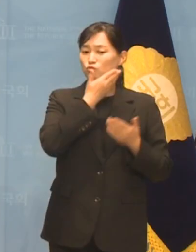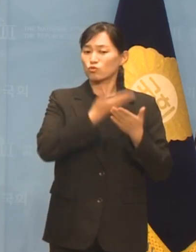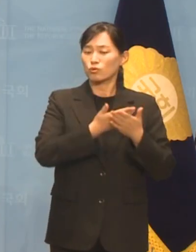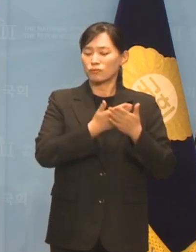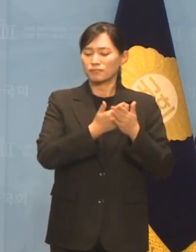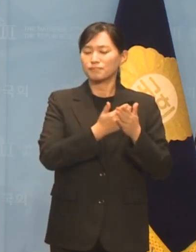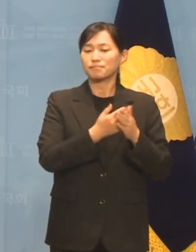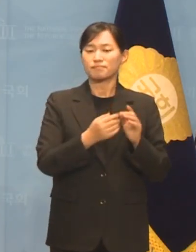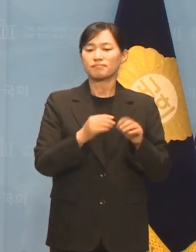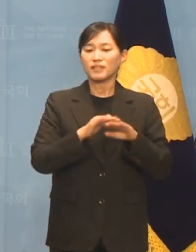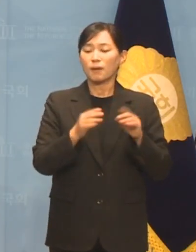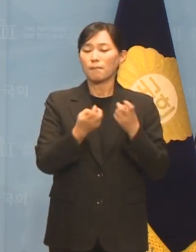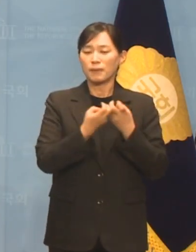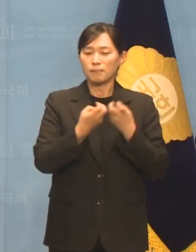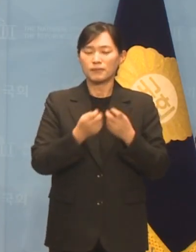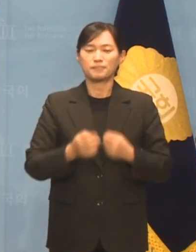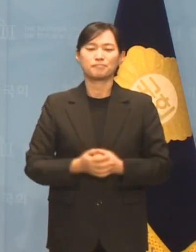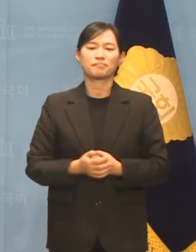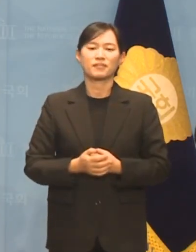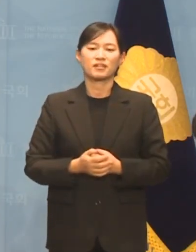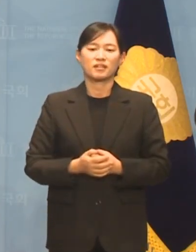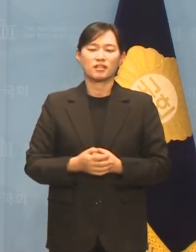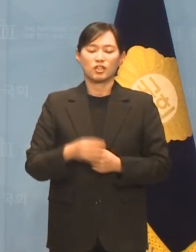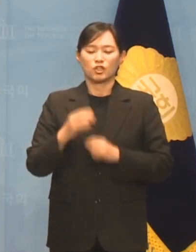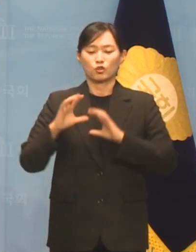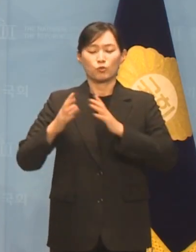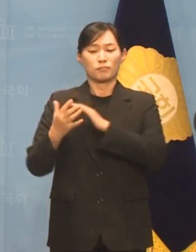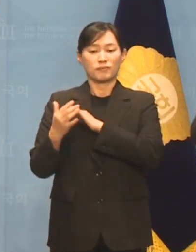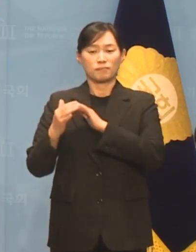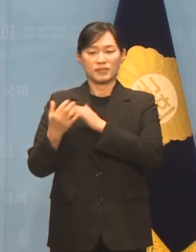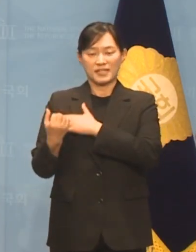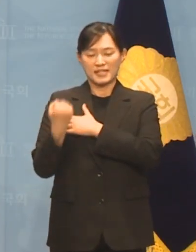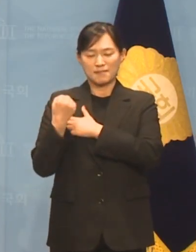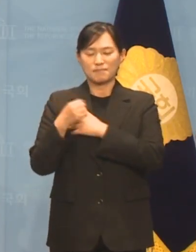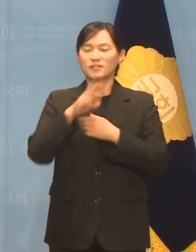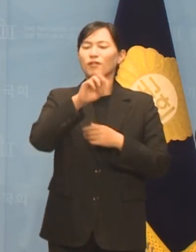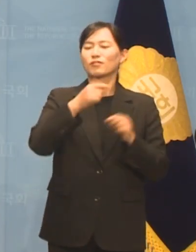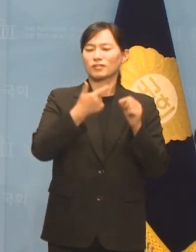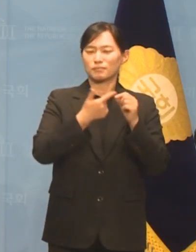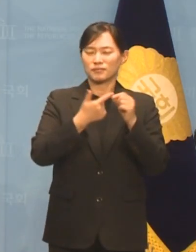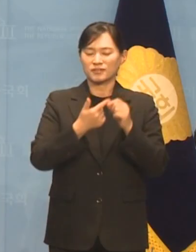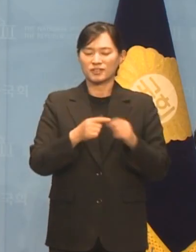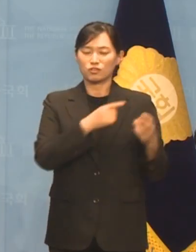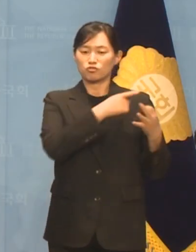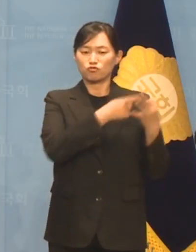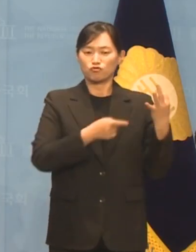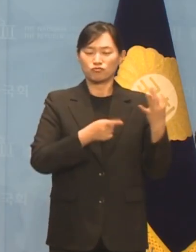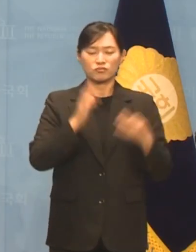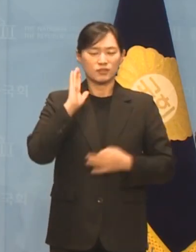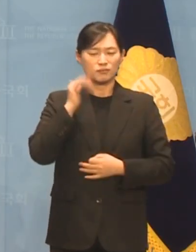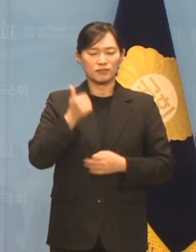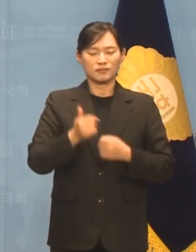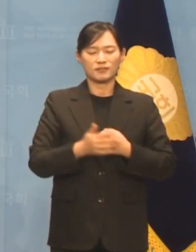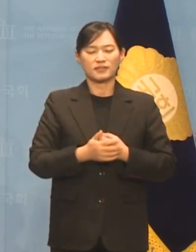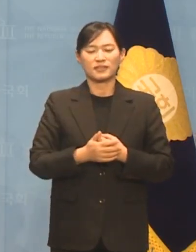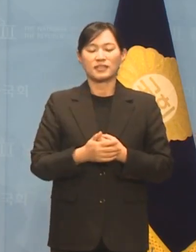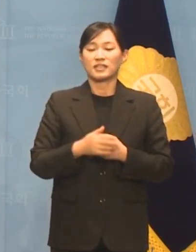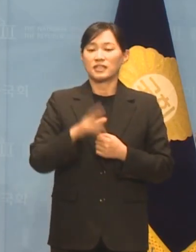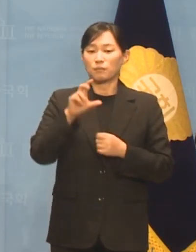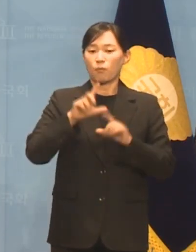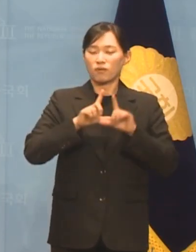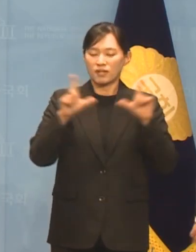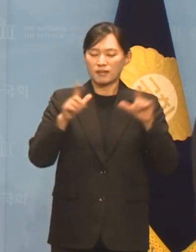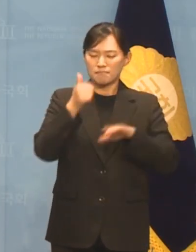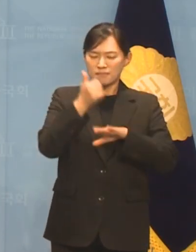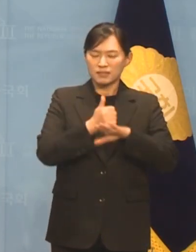현황 보고드립니다. 국민의힘 거짓말 시리즈 36번째입니다. 윤석열 대통령은 지난 25일 탄핵심판 최후